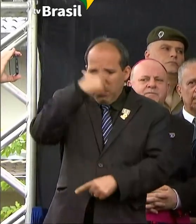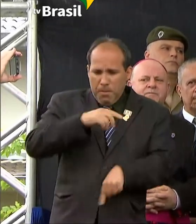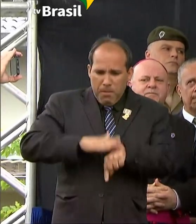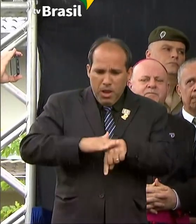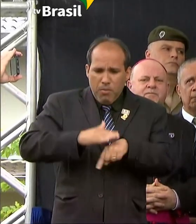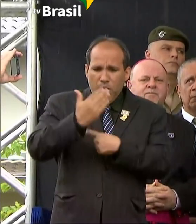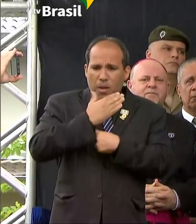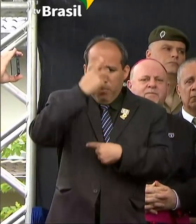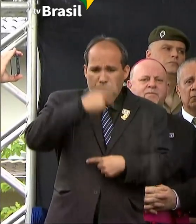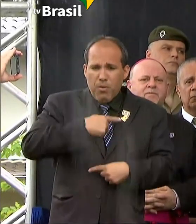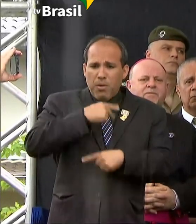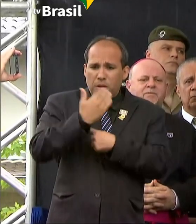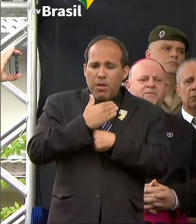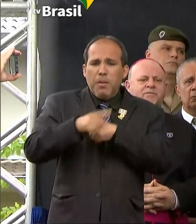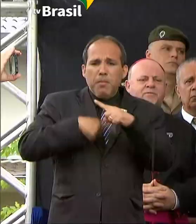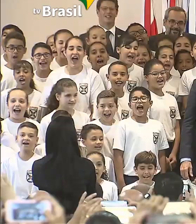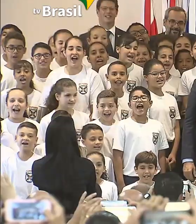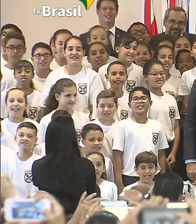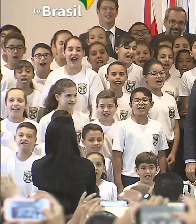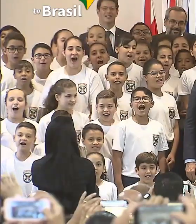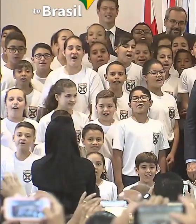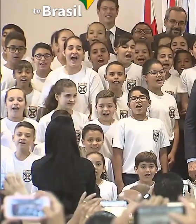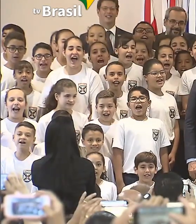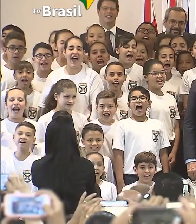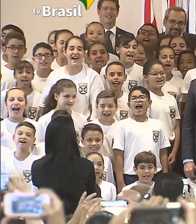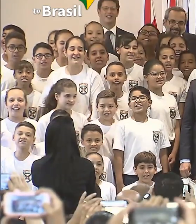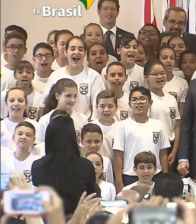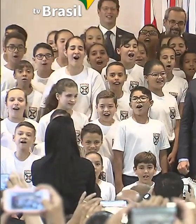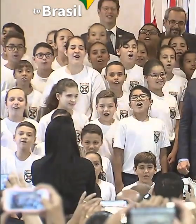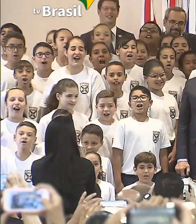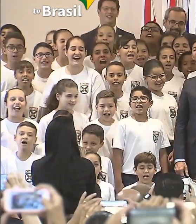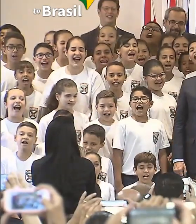país no futuro. É isso que nós queremos.